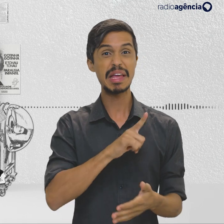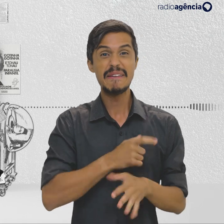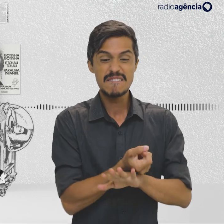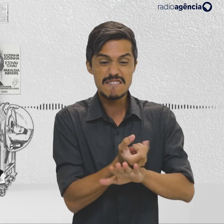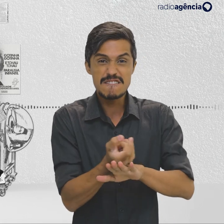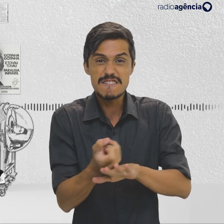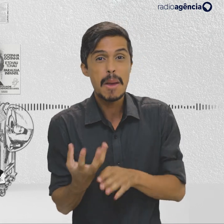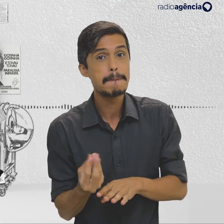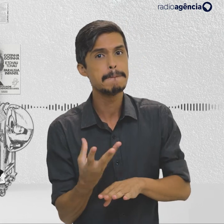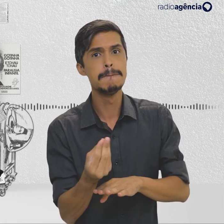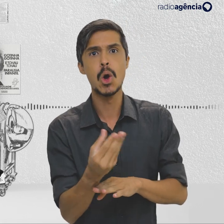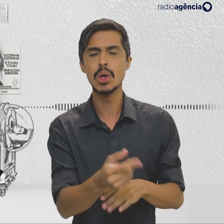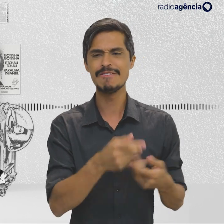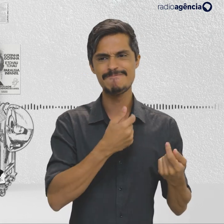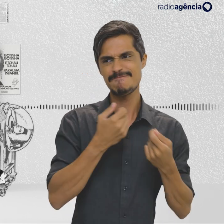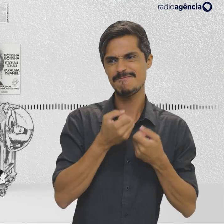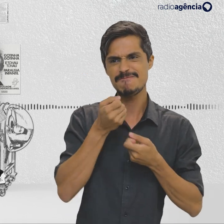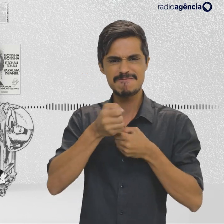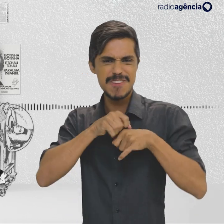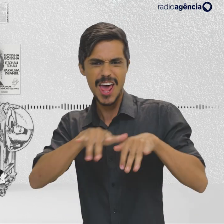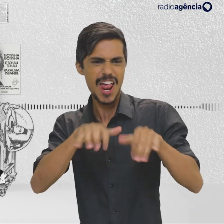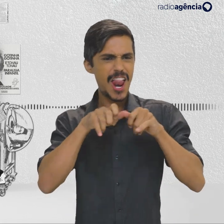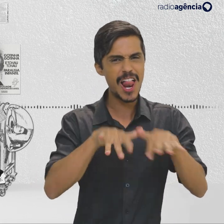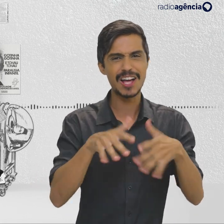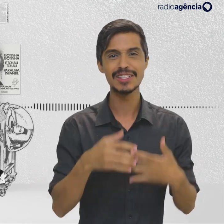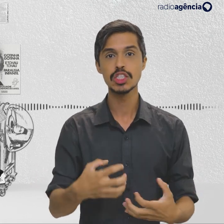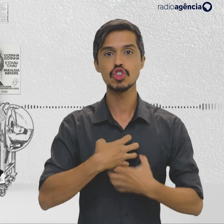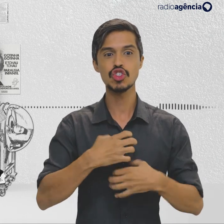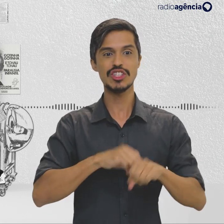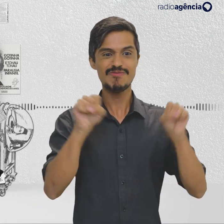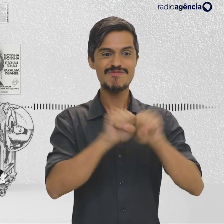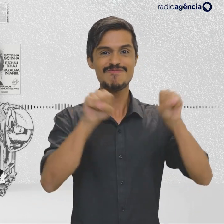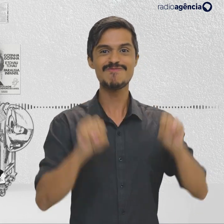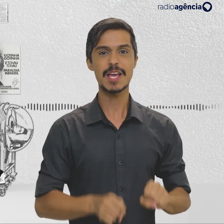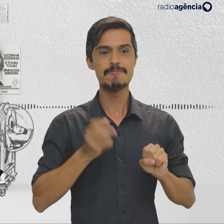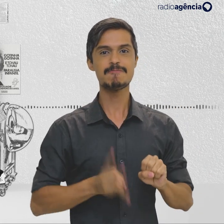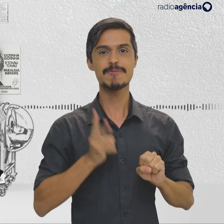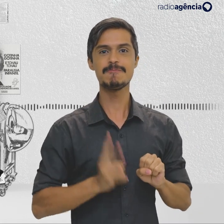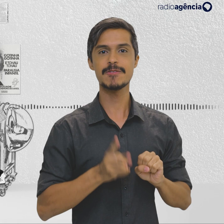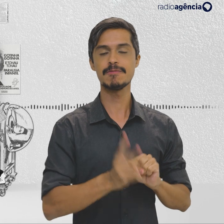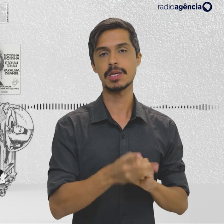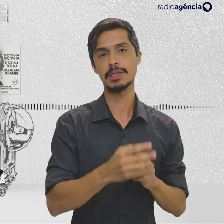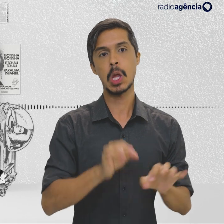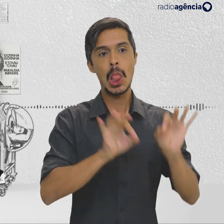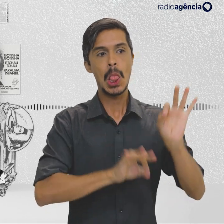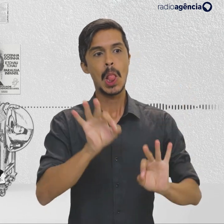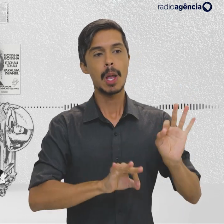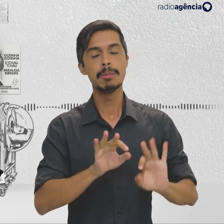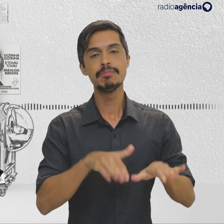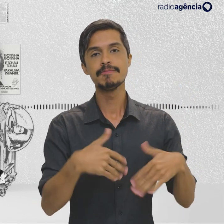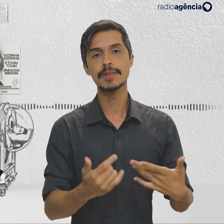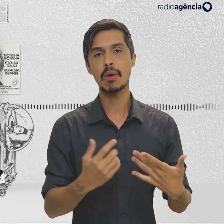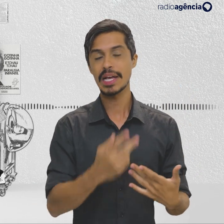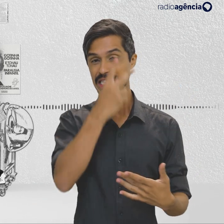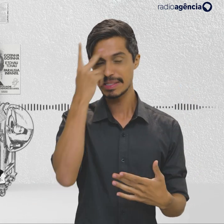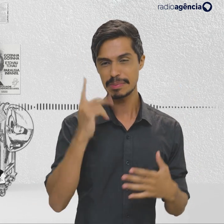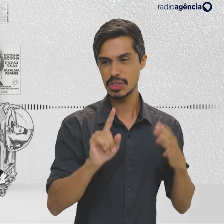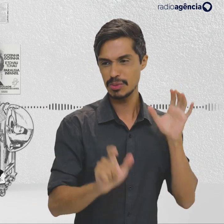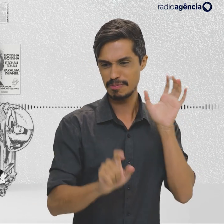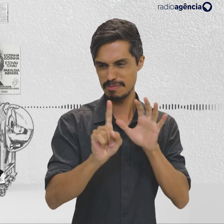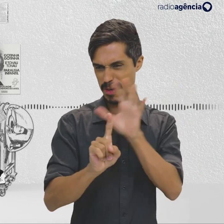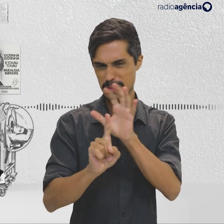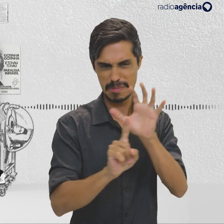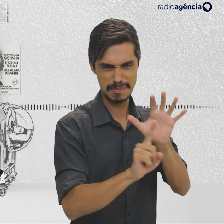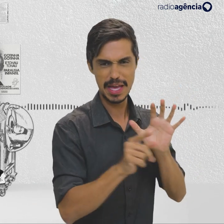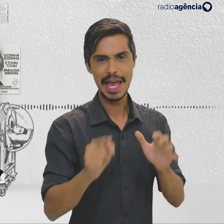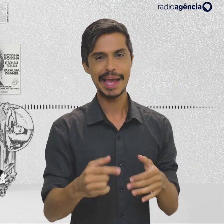desinformação fake News que acontece de forma sistemática e organizada e que enfim acaba levando as pessoas a terem